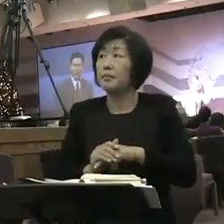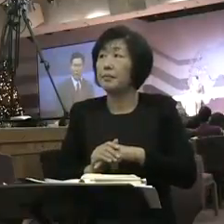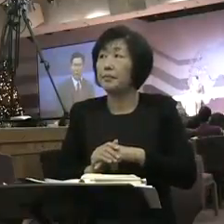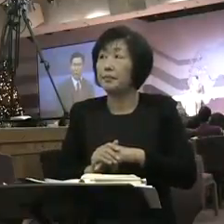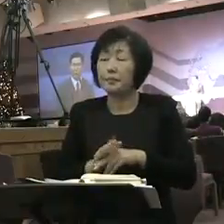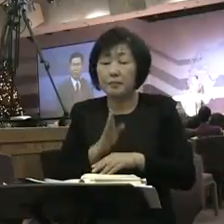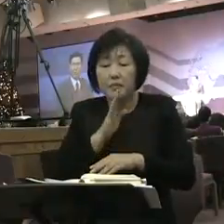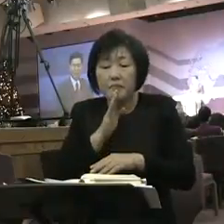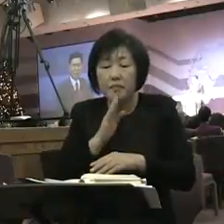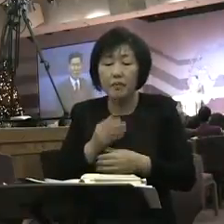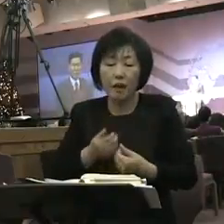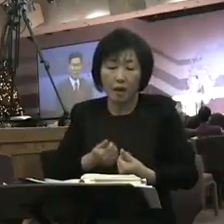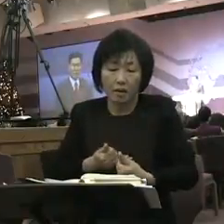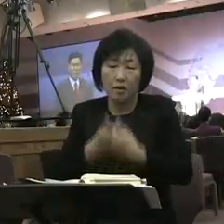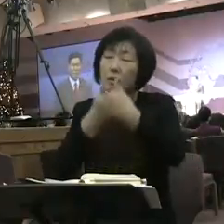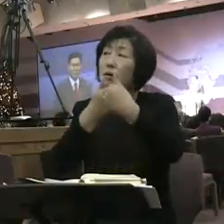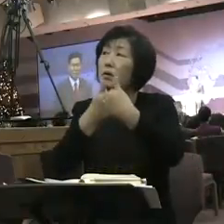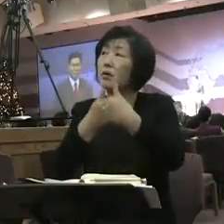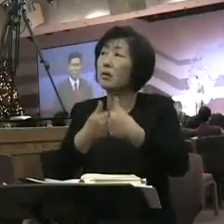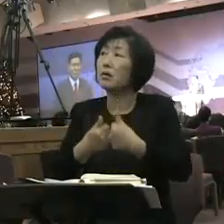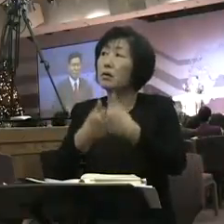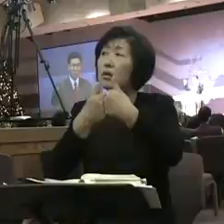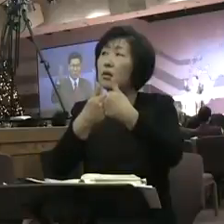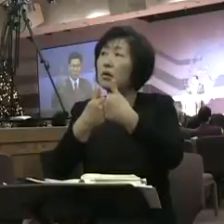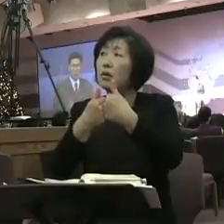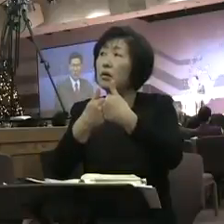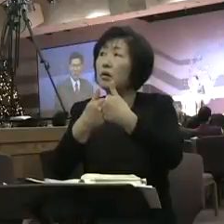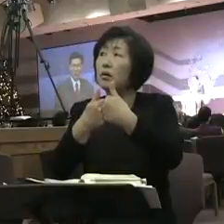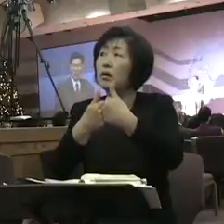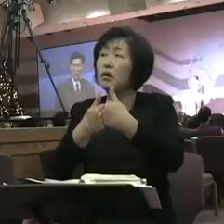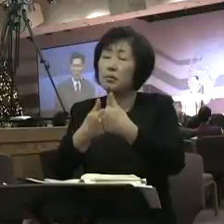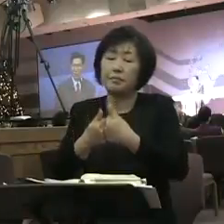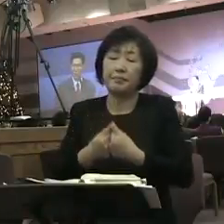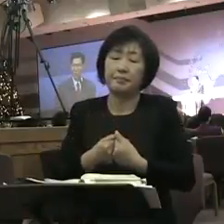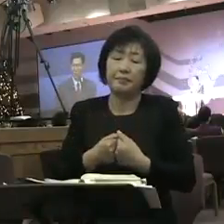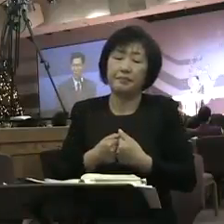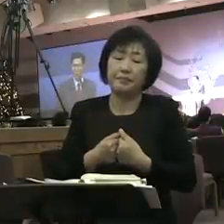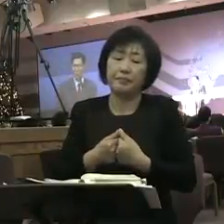우리에게 싸라고 명령을 하고 계십니다. 여러분,